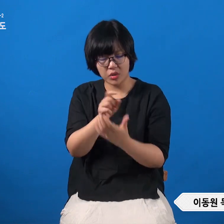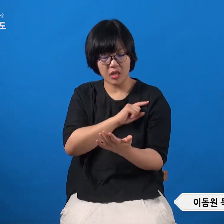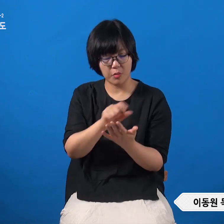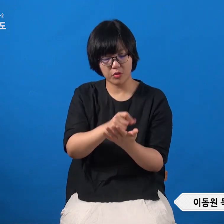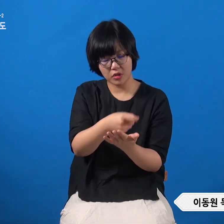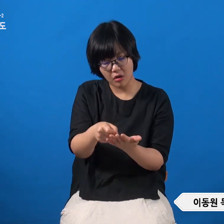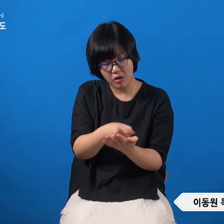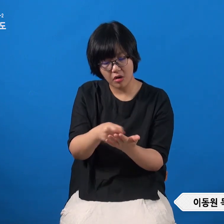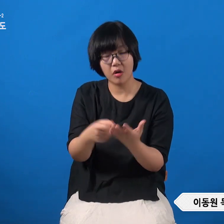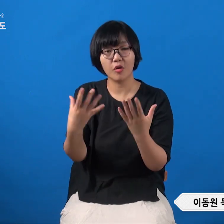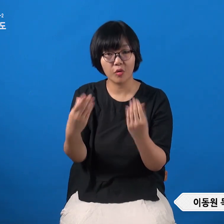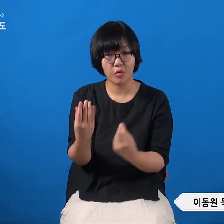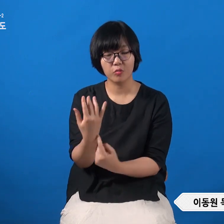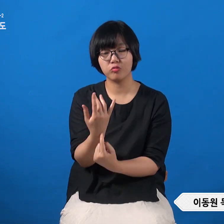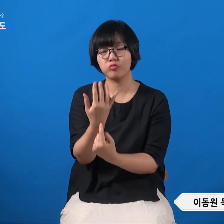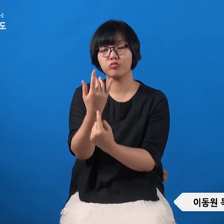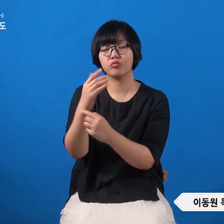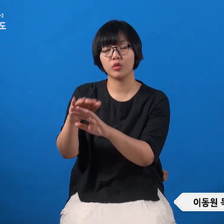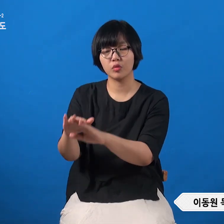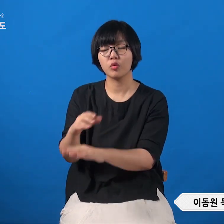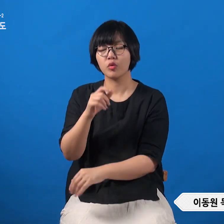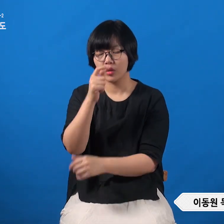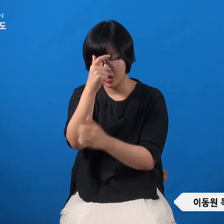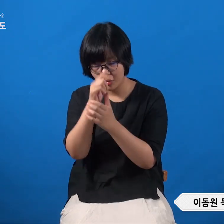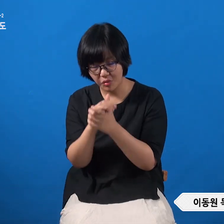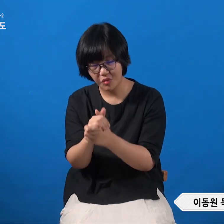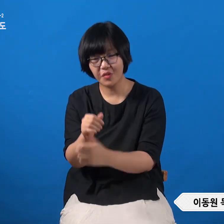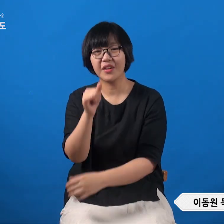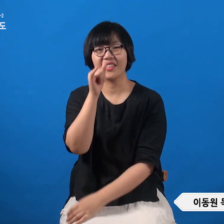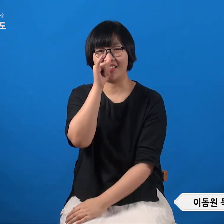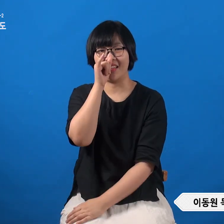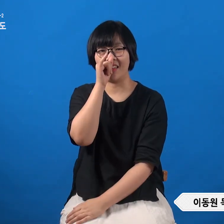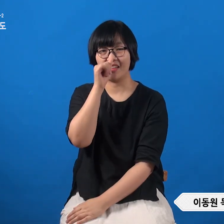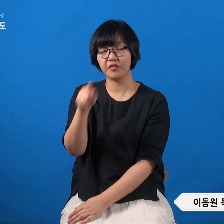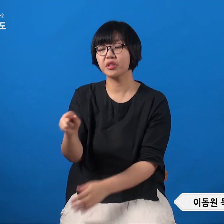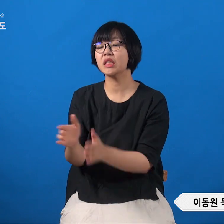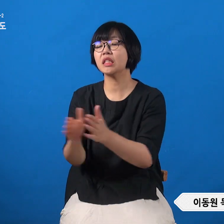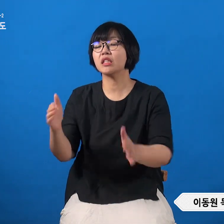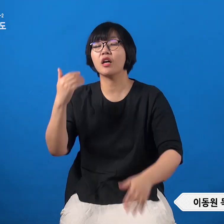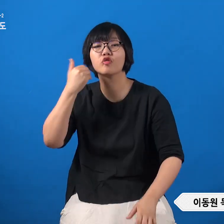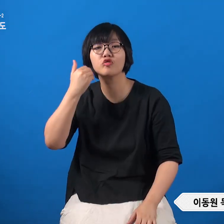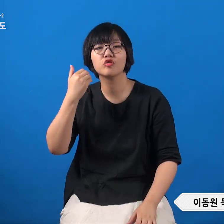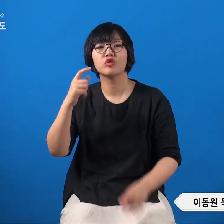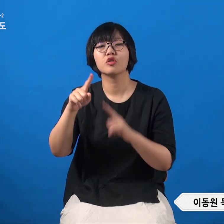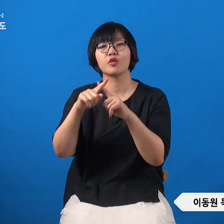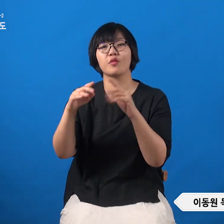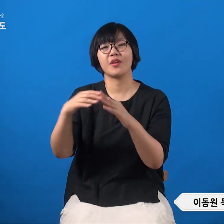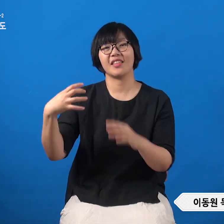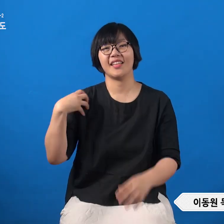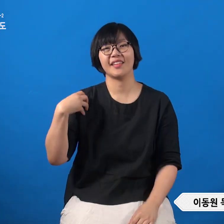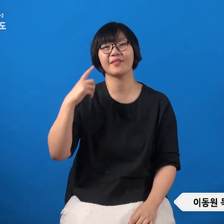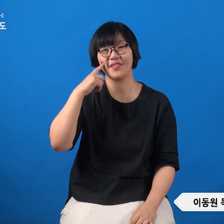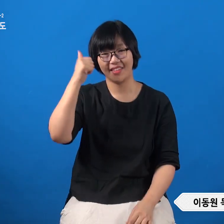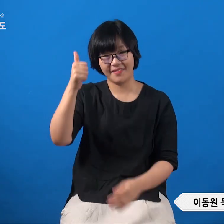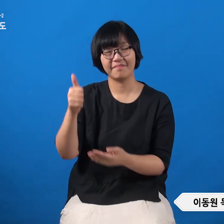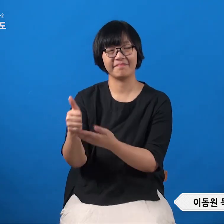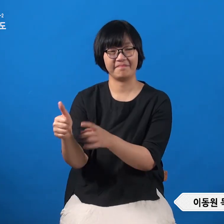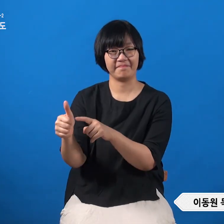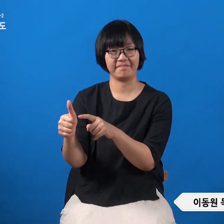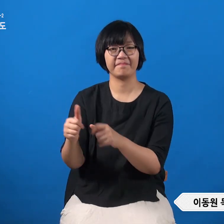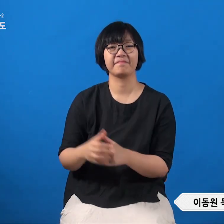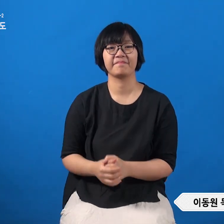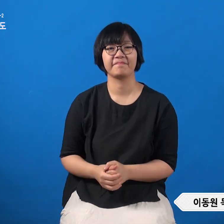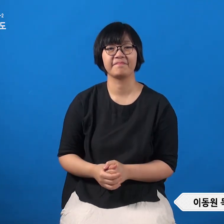이 기도회를 시작한 분은 당시 이 교회의 담임 목사였던 피로 목사님이에요. 피로 목사님. 한국도 한번 다녀가신 일이 있습니다.